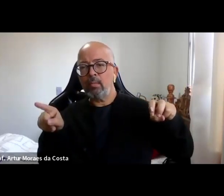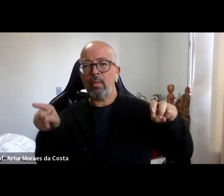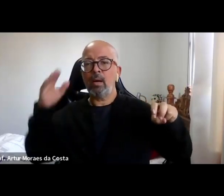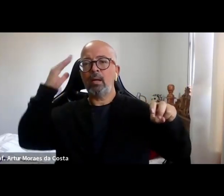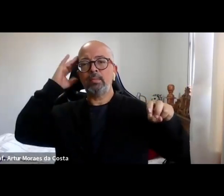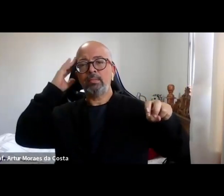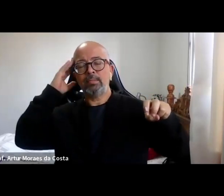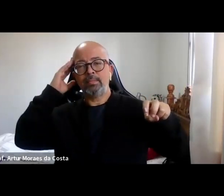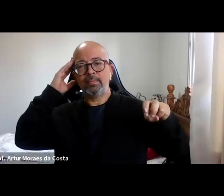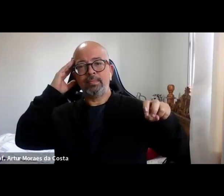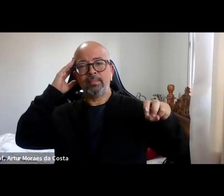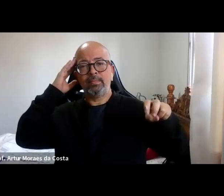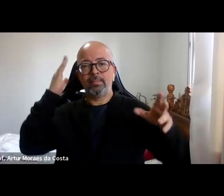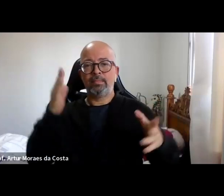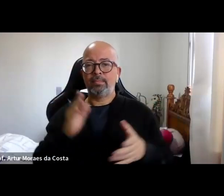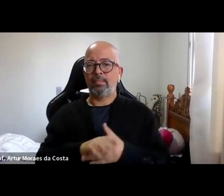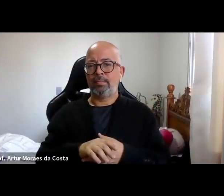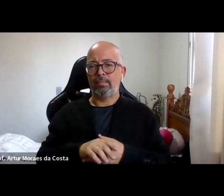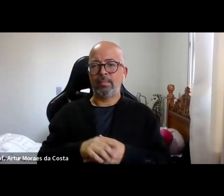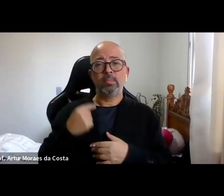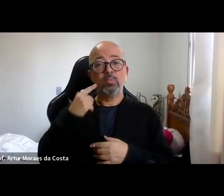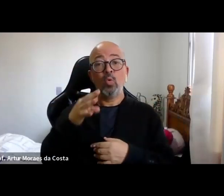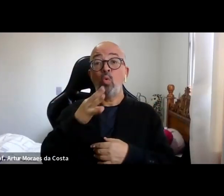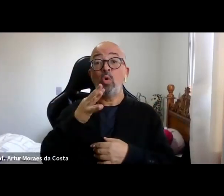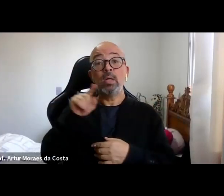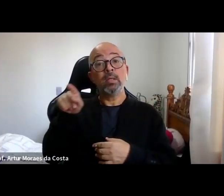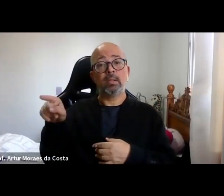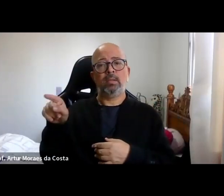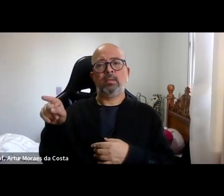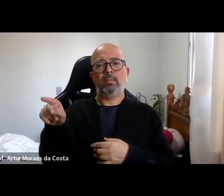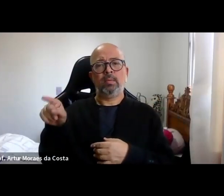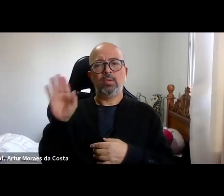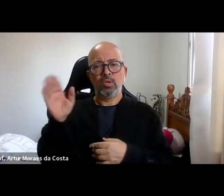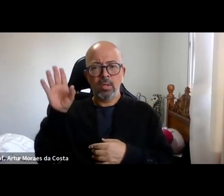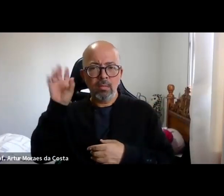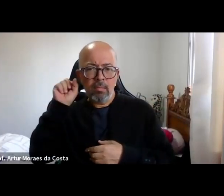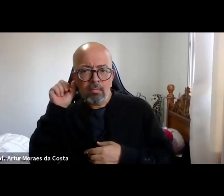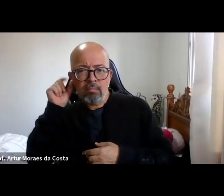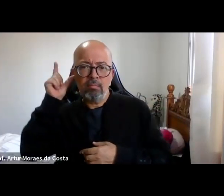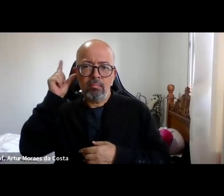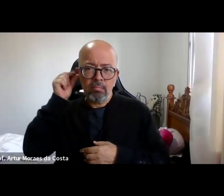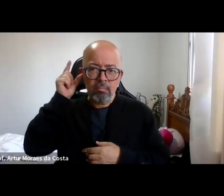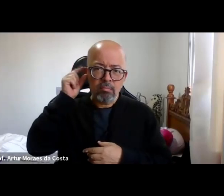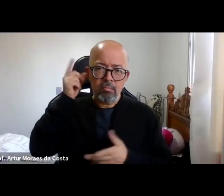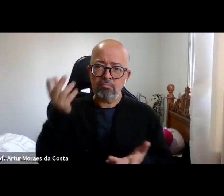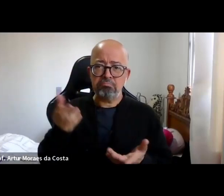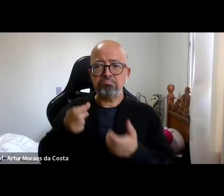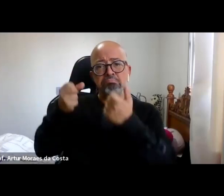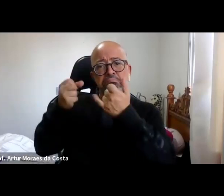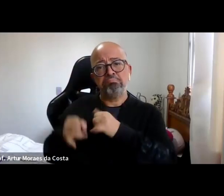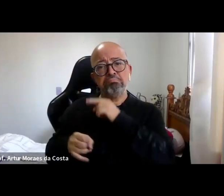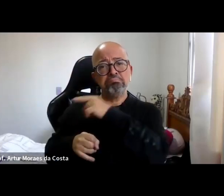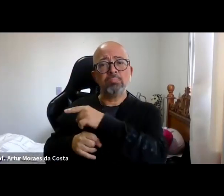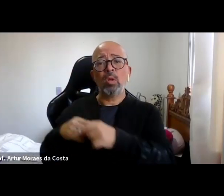eh Hay una ambulancia que acaba de pasar con un ruido estridente que hizo que el señor que estaba